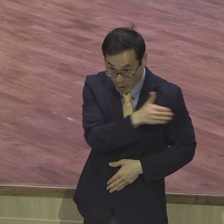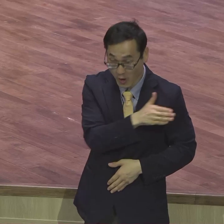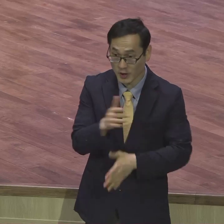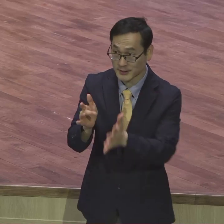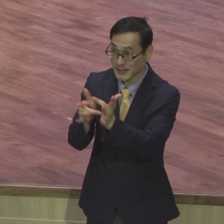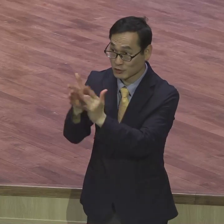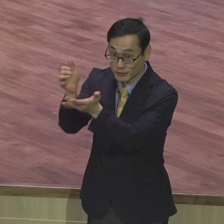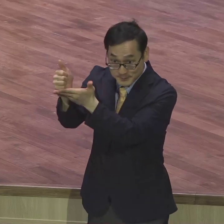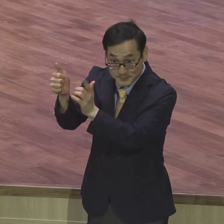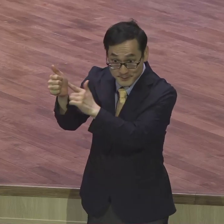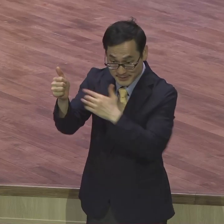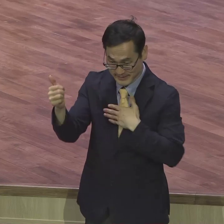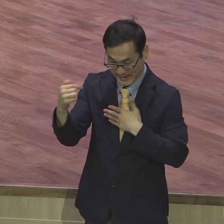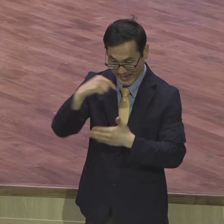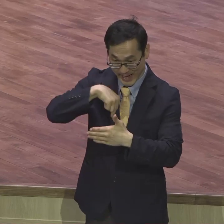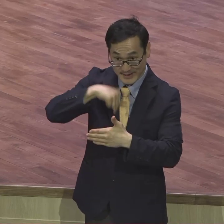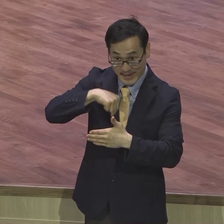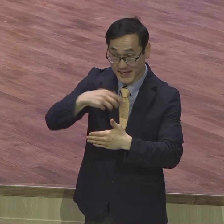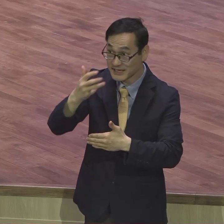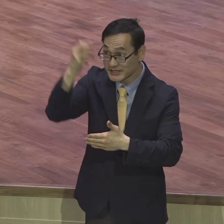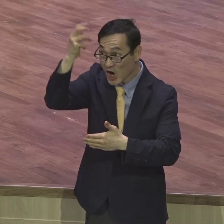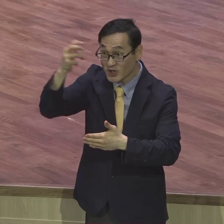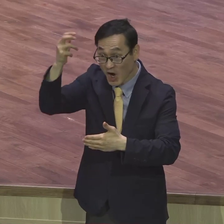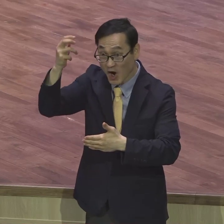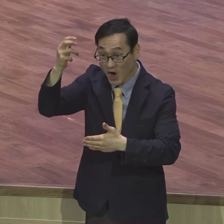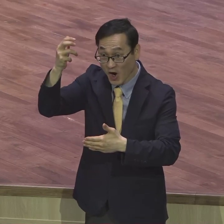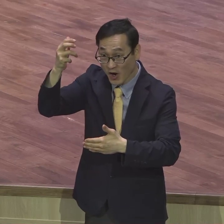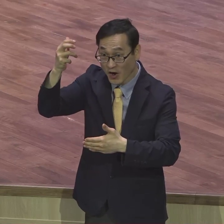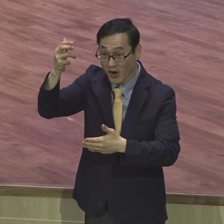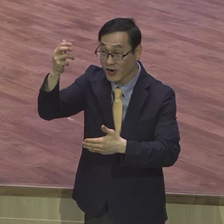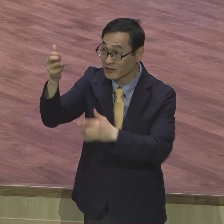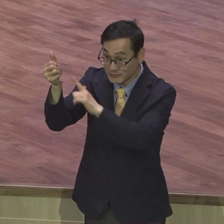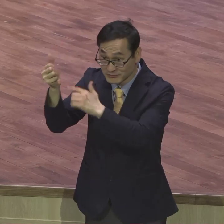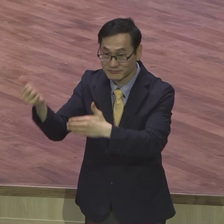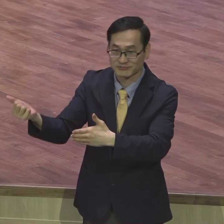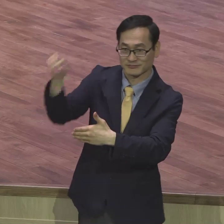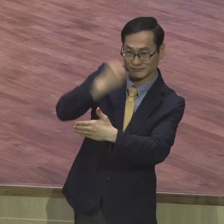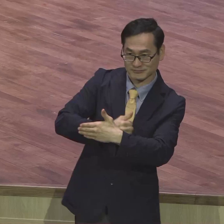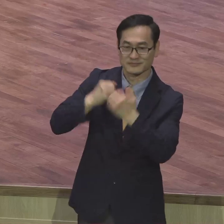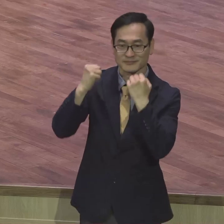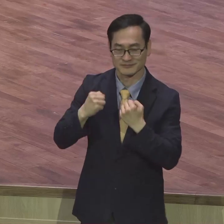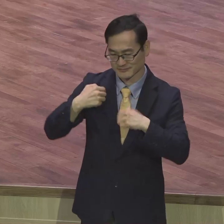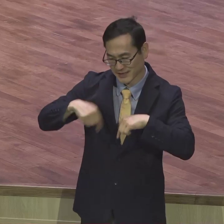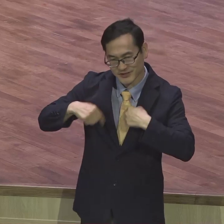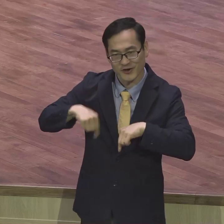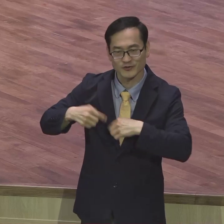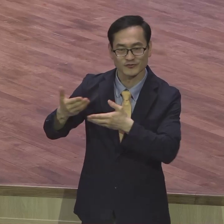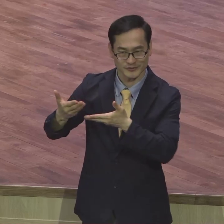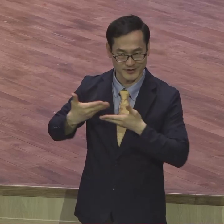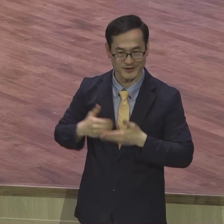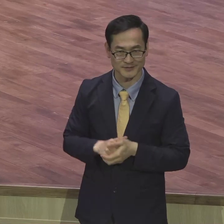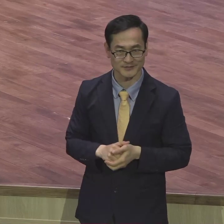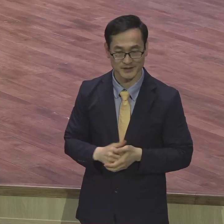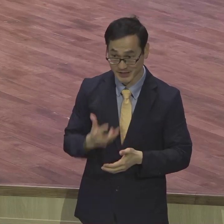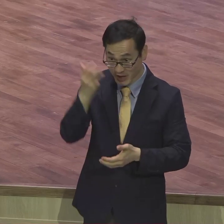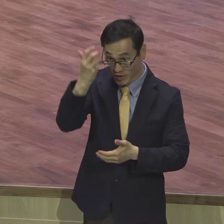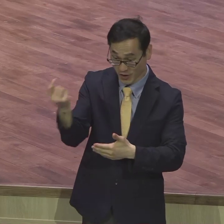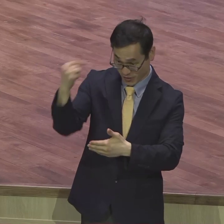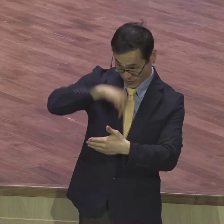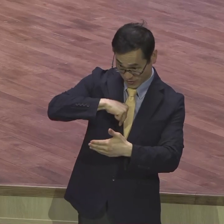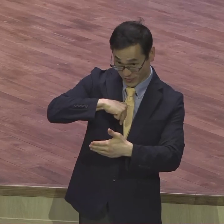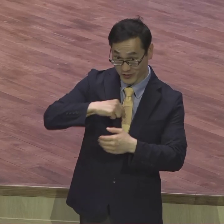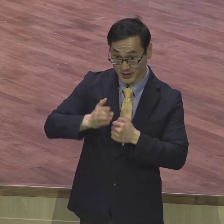그리스도가 우리 안에 성령으로 내주해 계십니다. 성령이 아니고는 예수를 그리스도로 고백할 수 없다. 그랬어요.